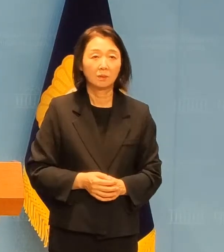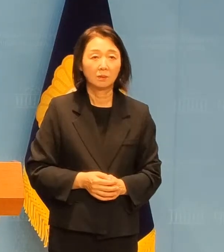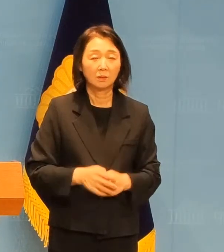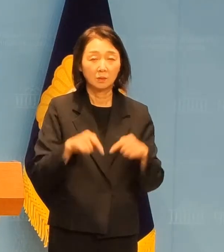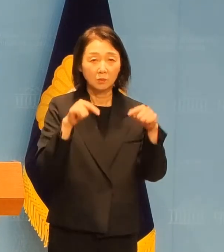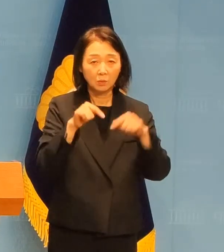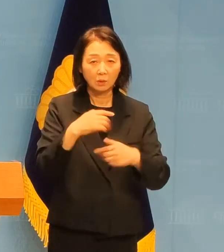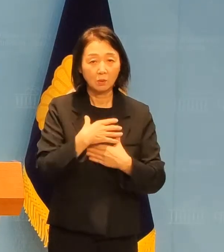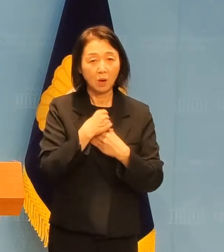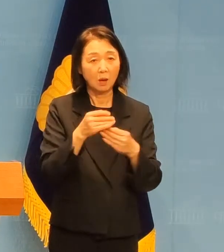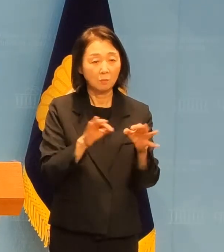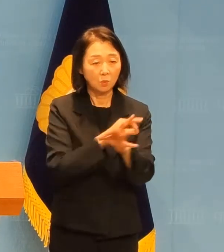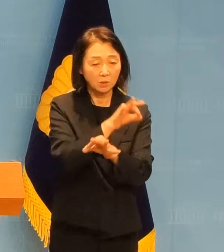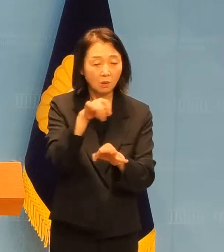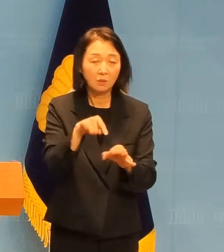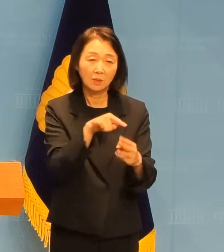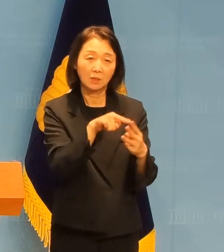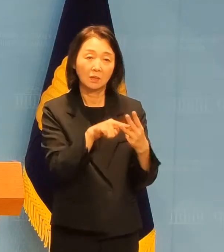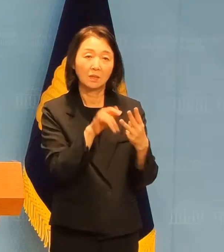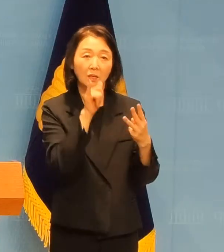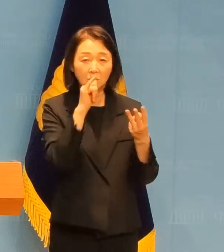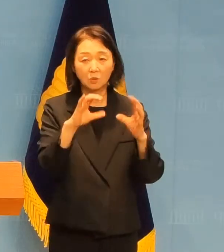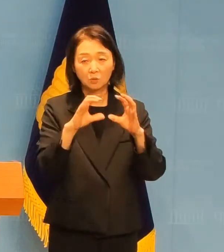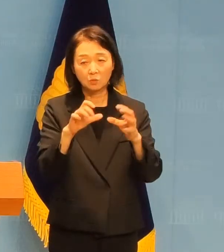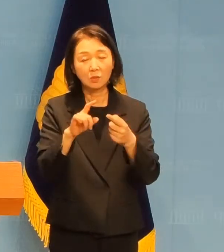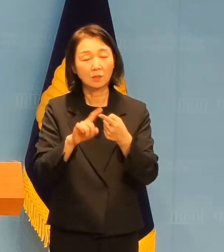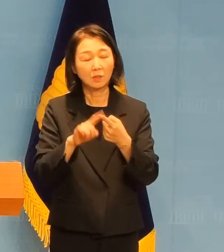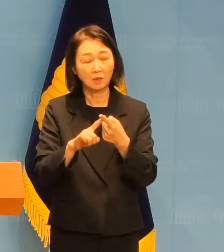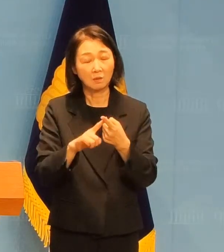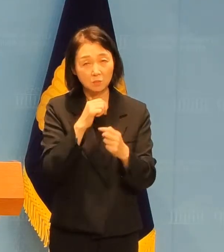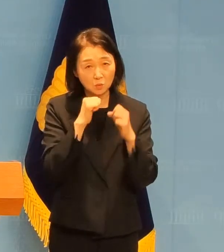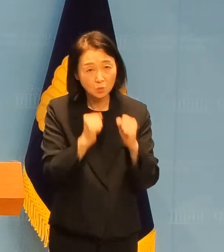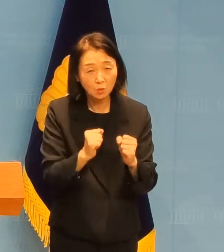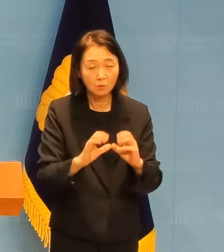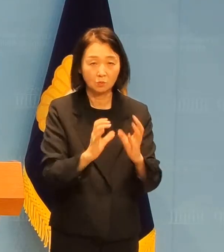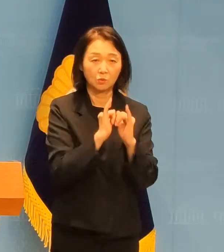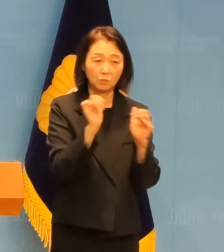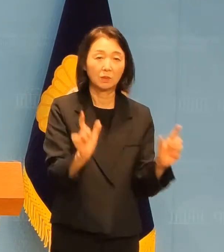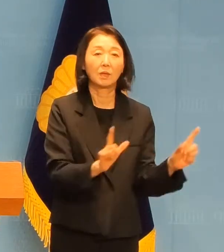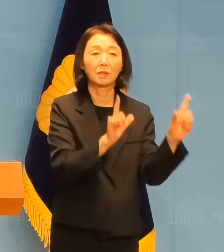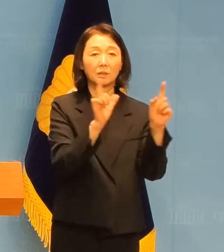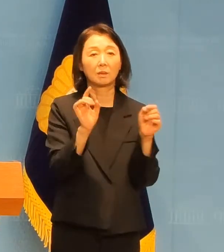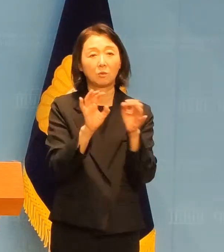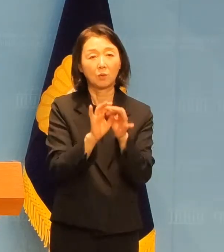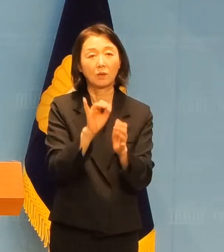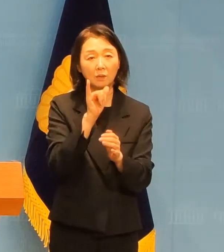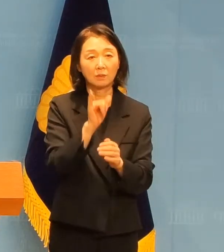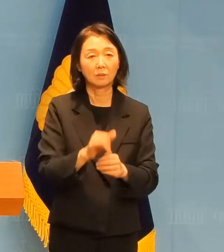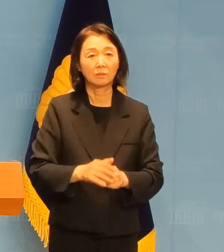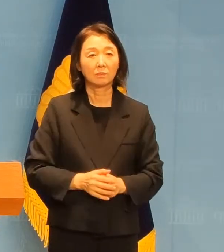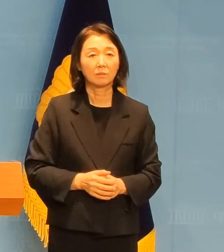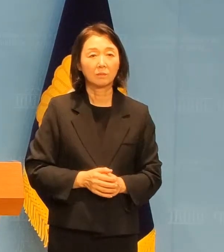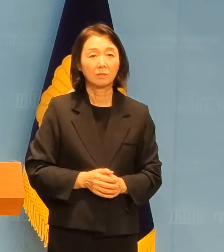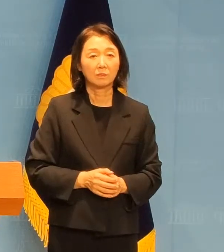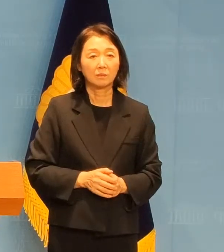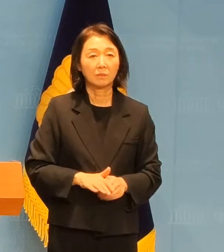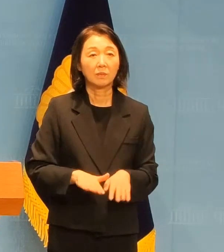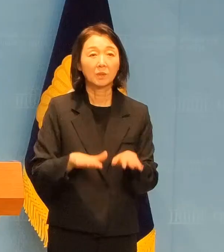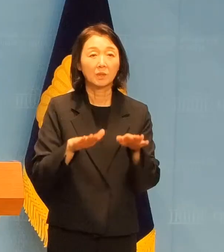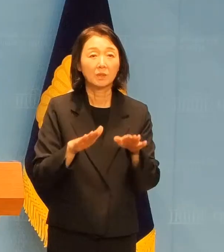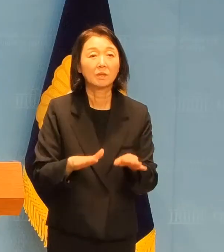외교, 안보, 경제 모두 국가의 존립과 국민의 삶이 걸린 문제입니다. 더